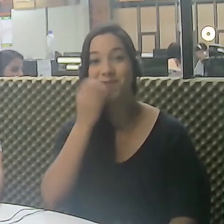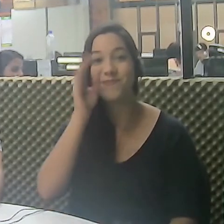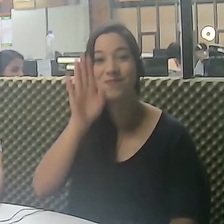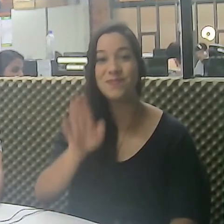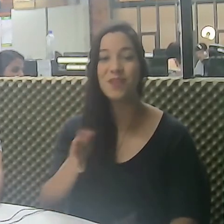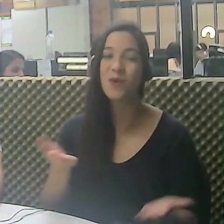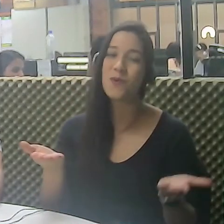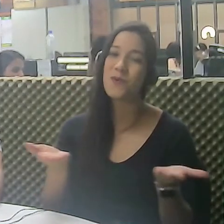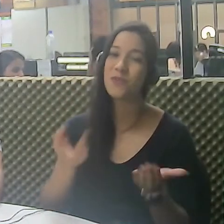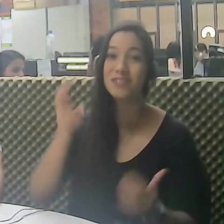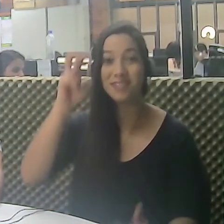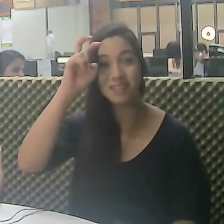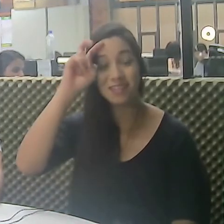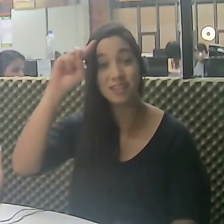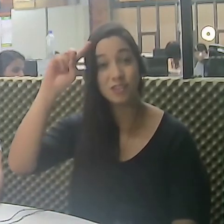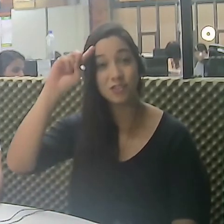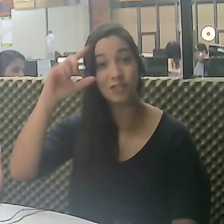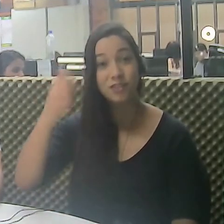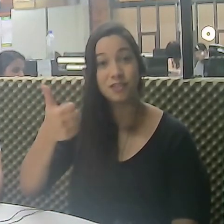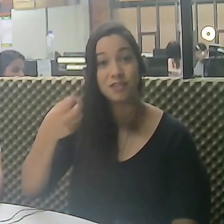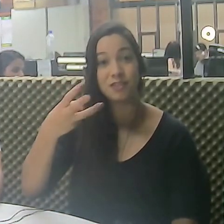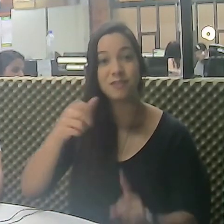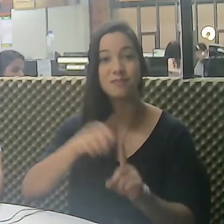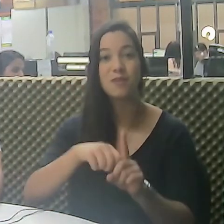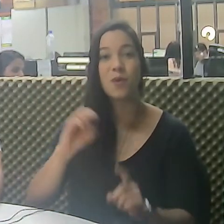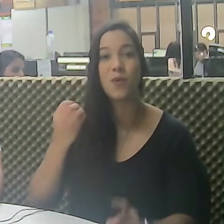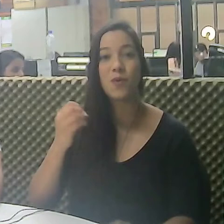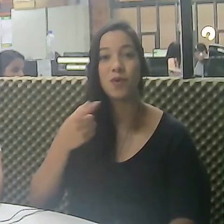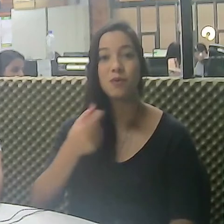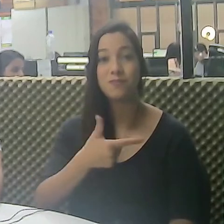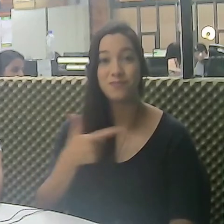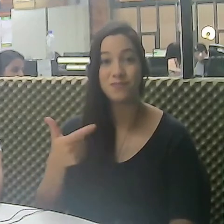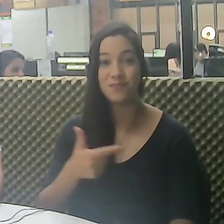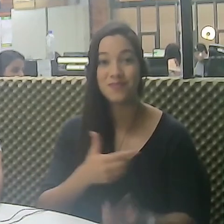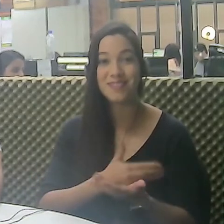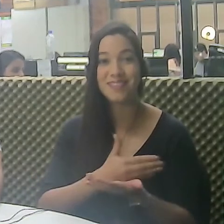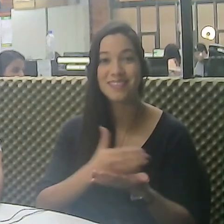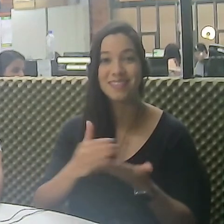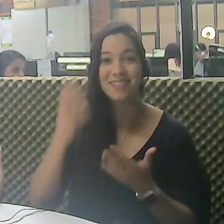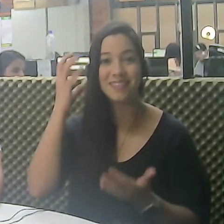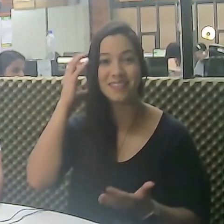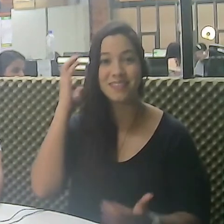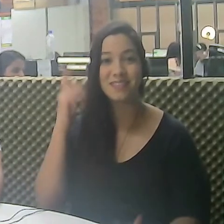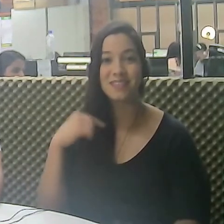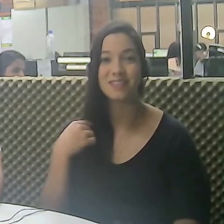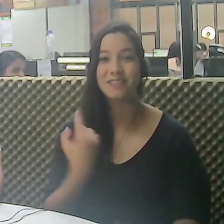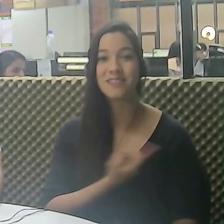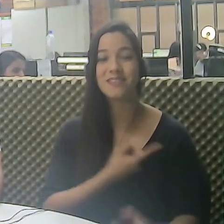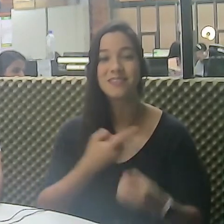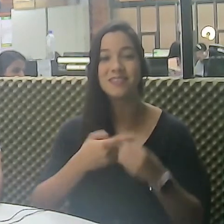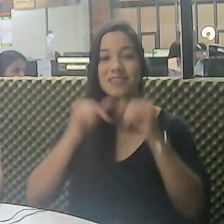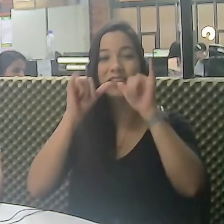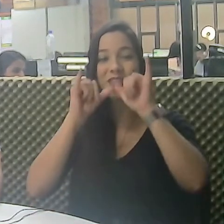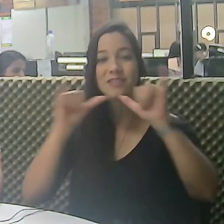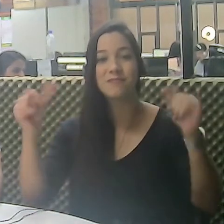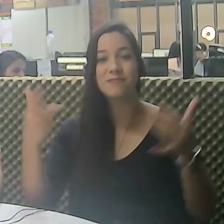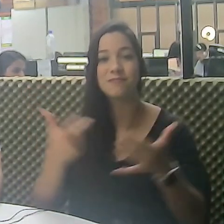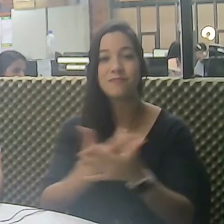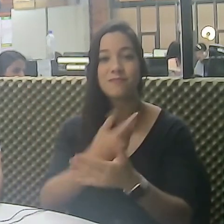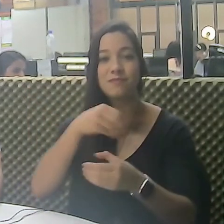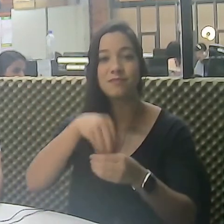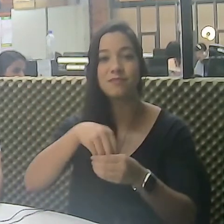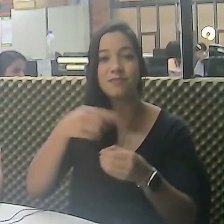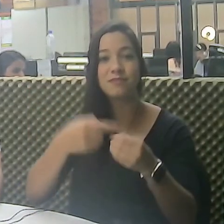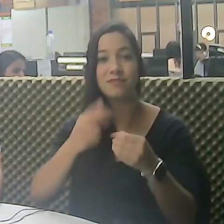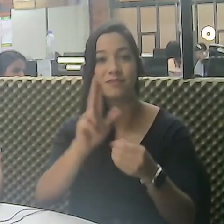Boa tarde, hoje é quinta-feira, dia 13 de outubro de 2022. Está no ar a Rádio Nossa Cidade com um boletim de notícias sobre o que de